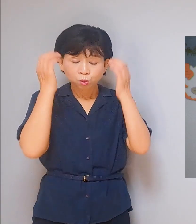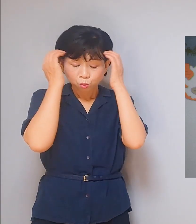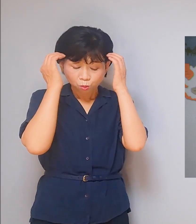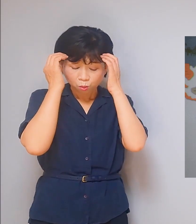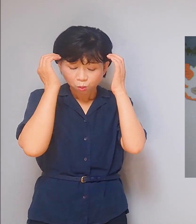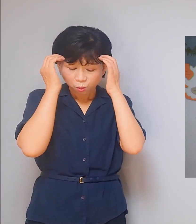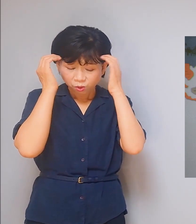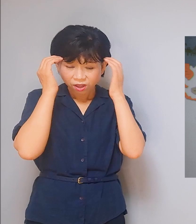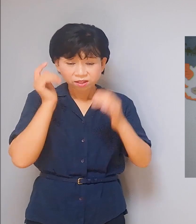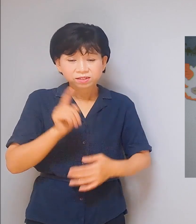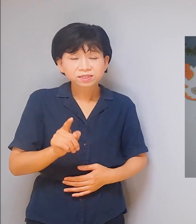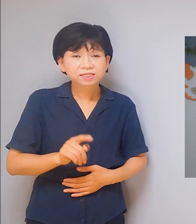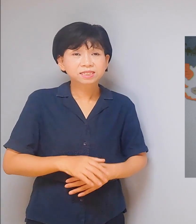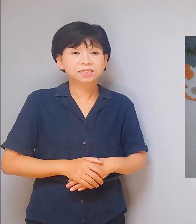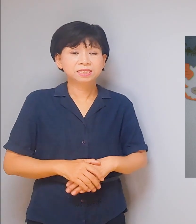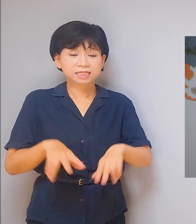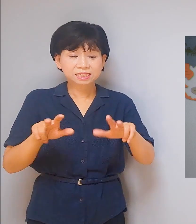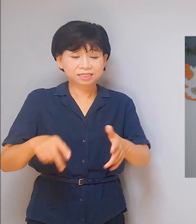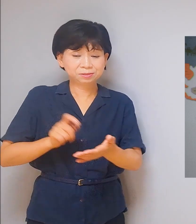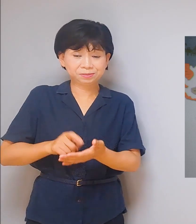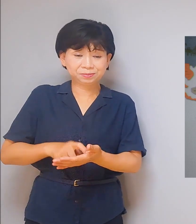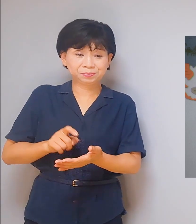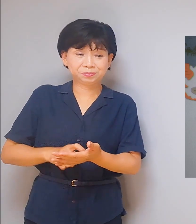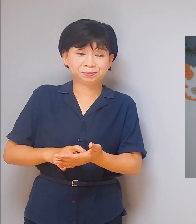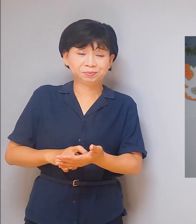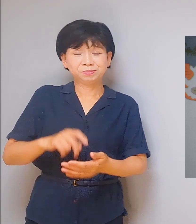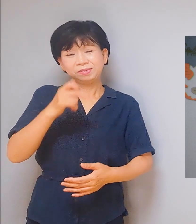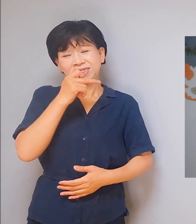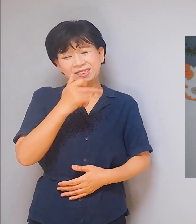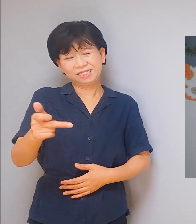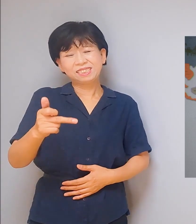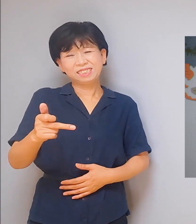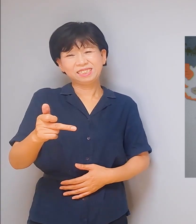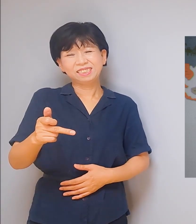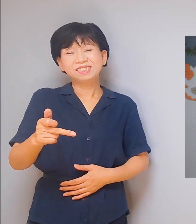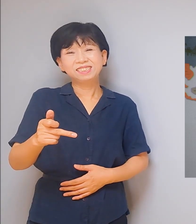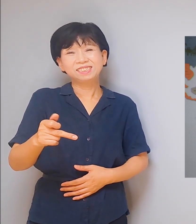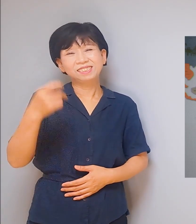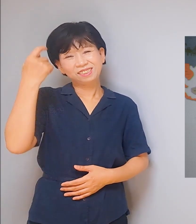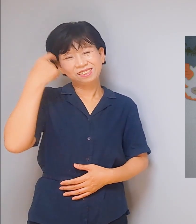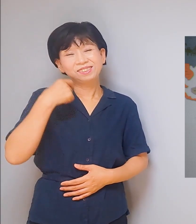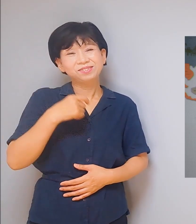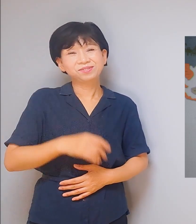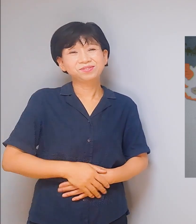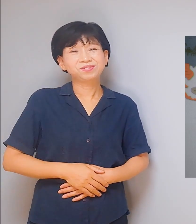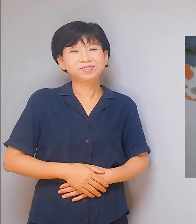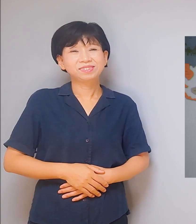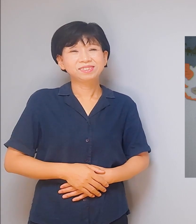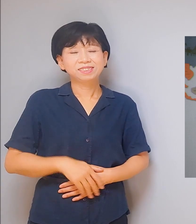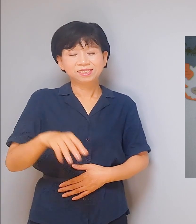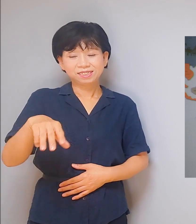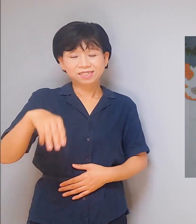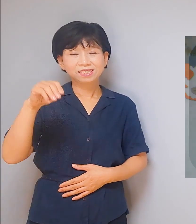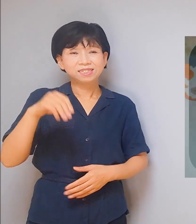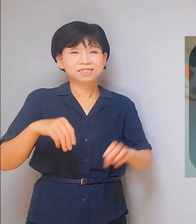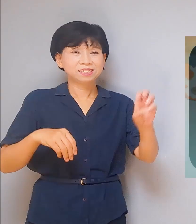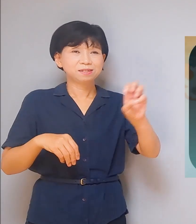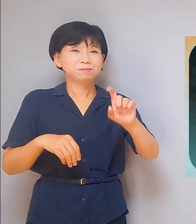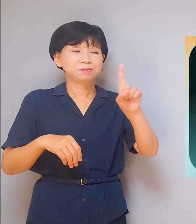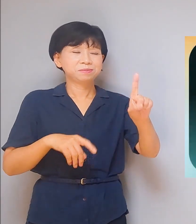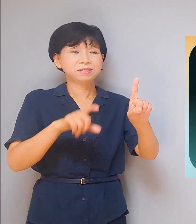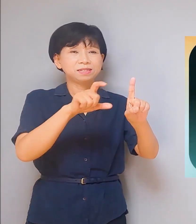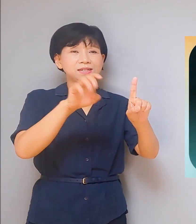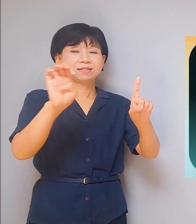고난은 당장 너무 크게 다가오잖아요. 창세기 31장